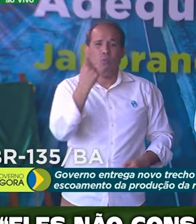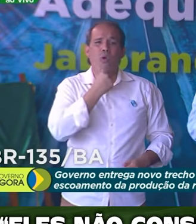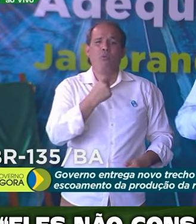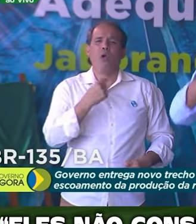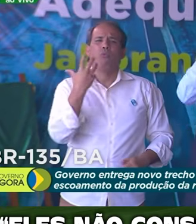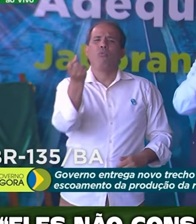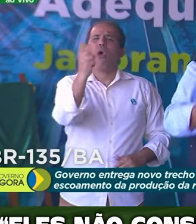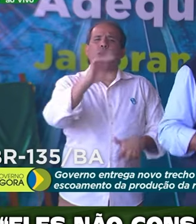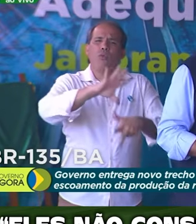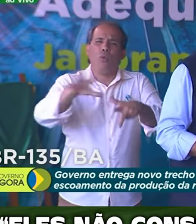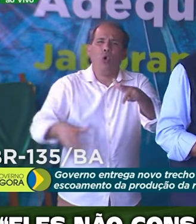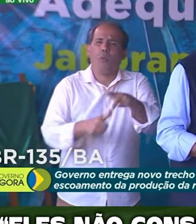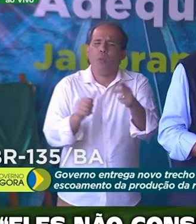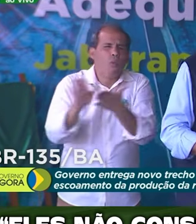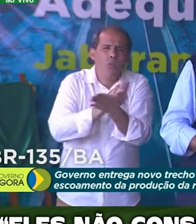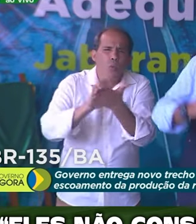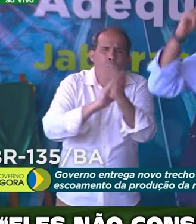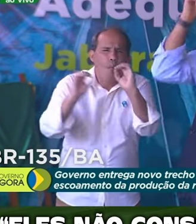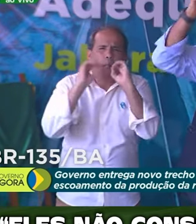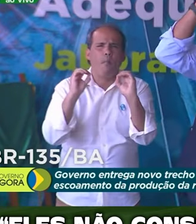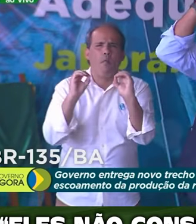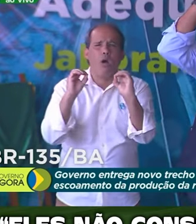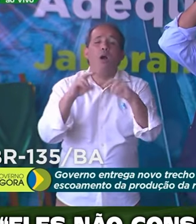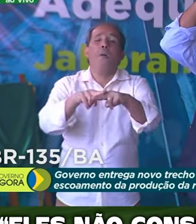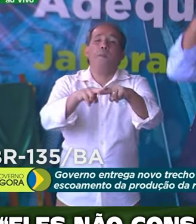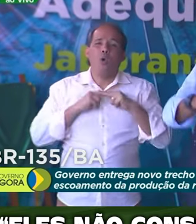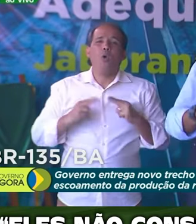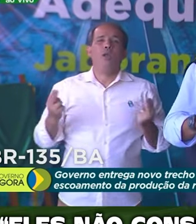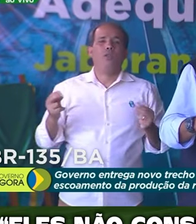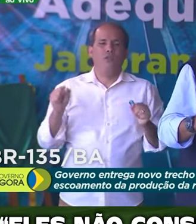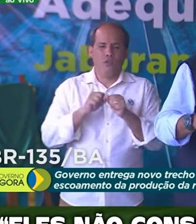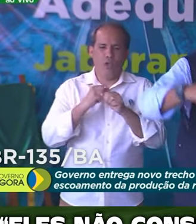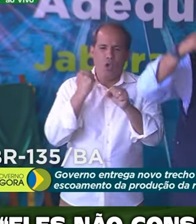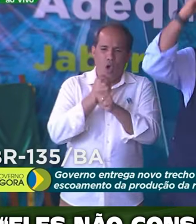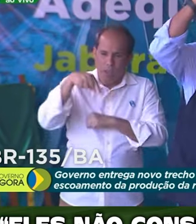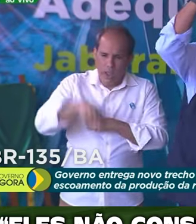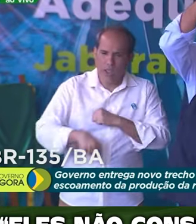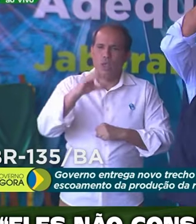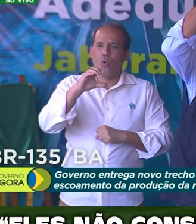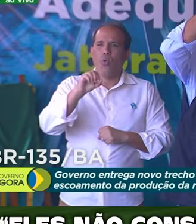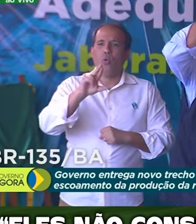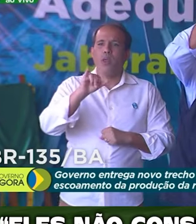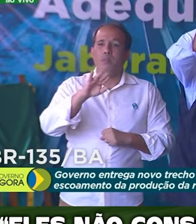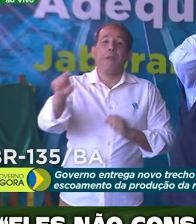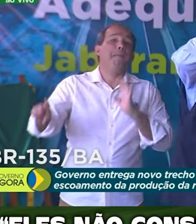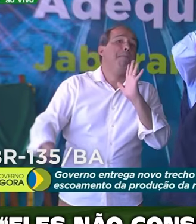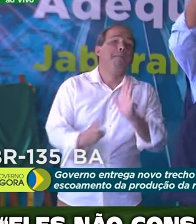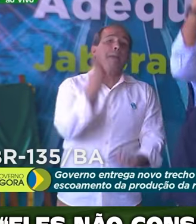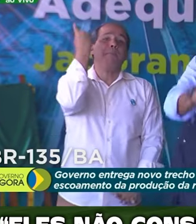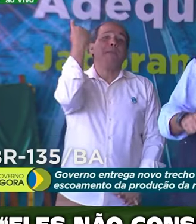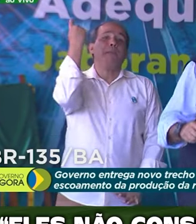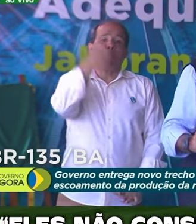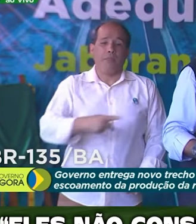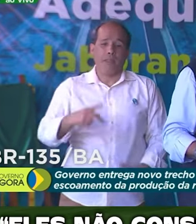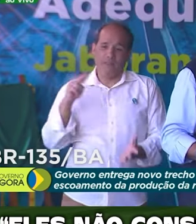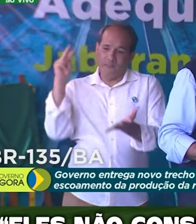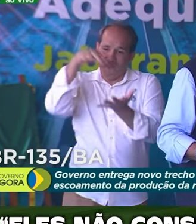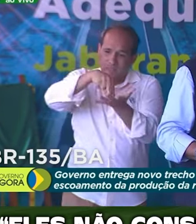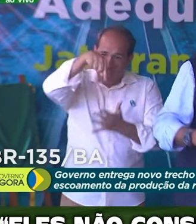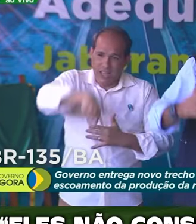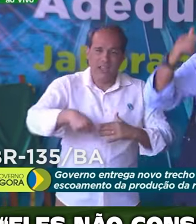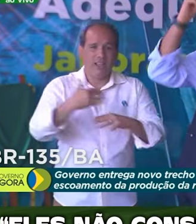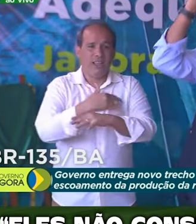nível. E, por causa disso, está fazendo obras aqui em Coribe e é o primeiro presidente da República que pisa aqui em